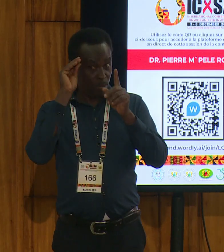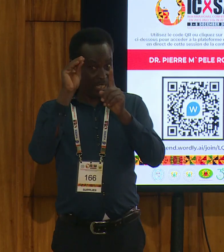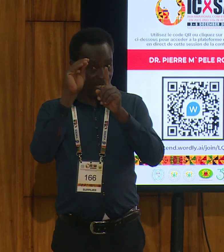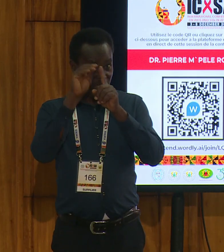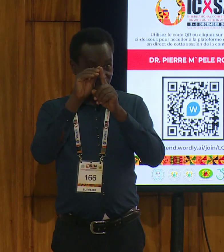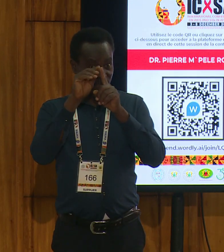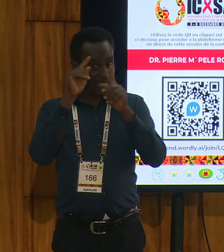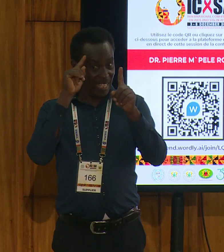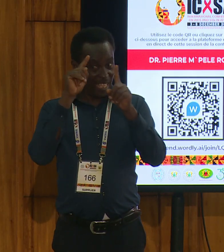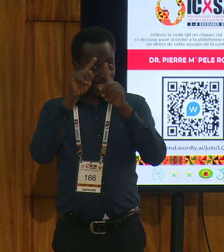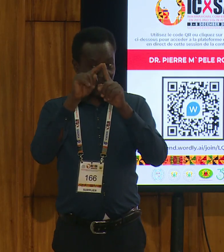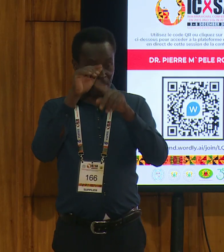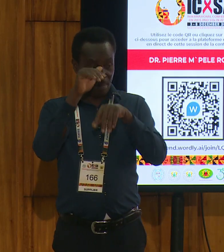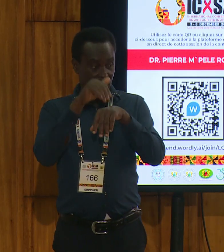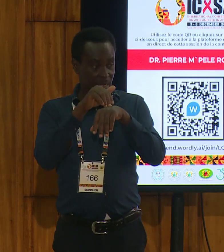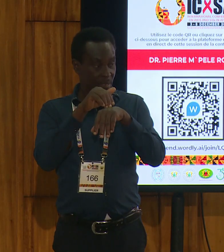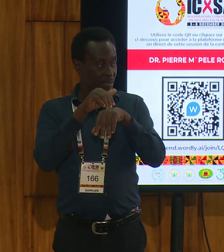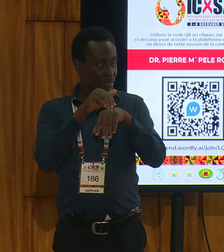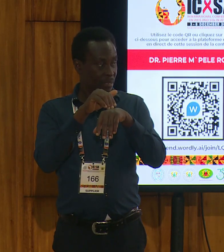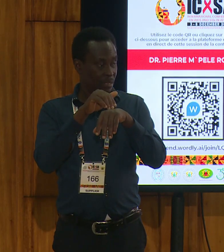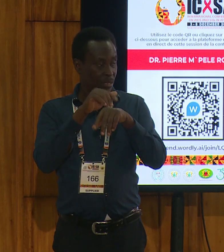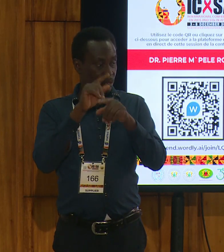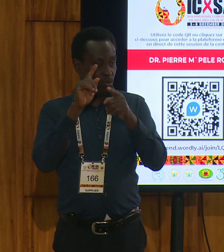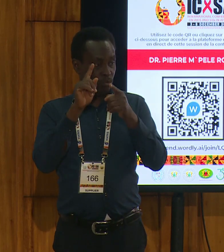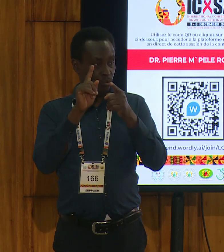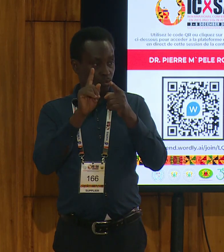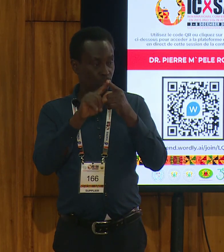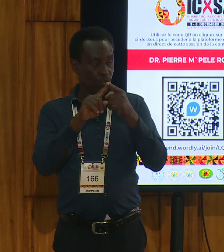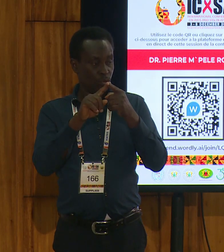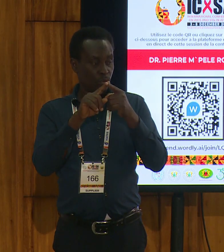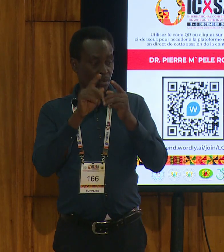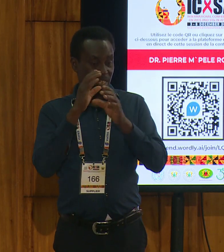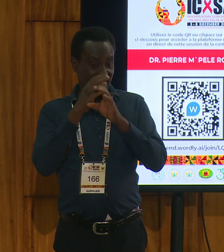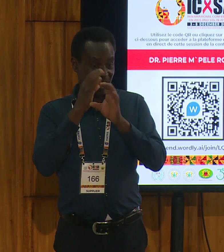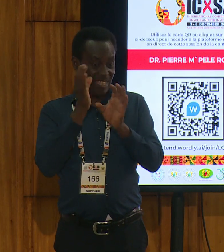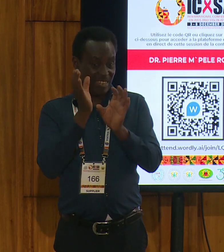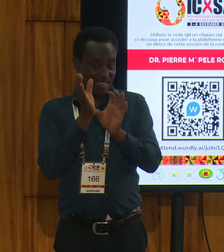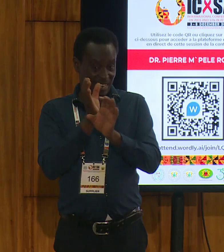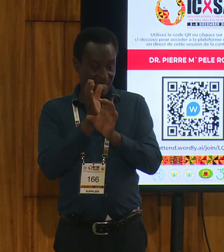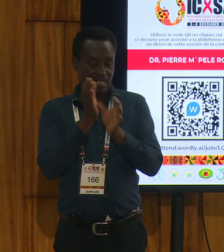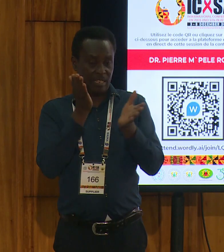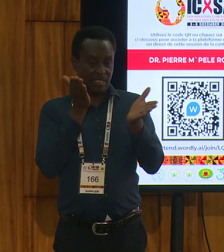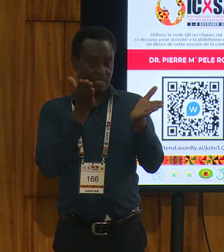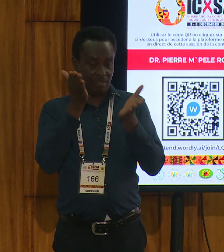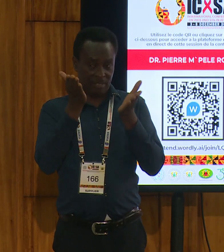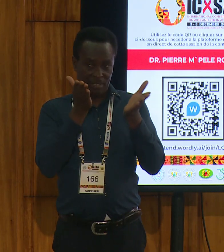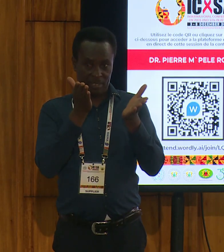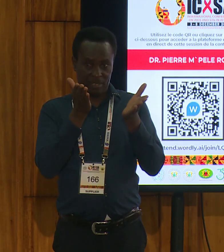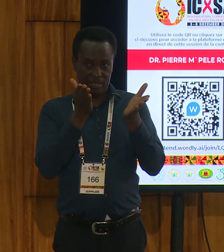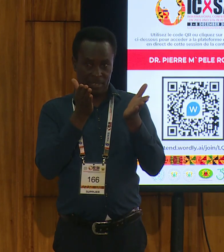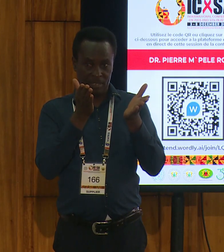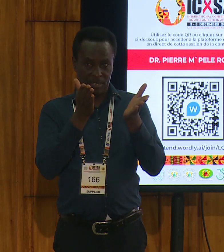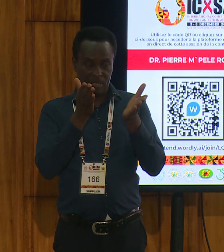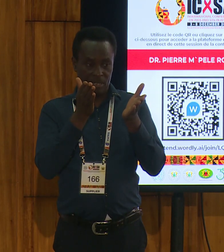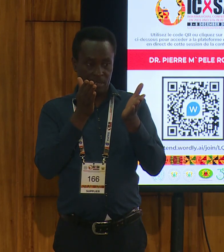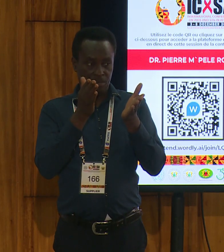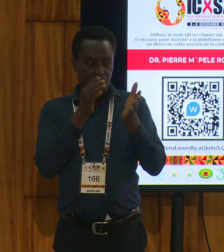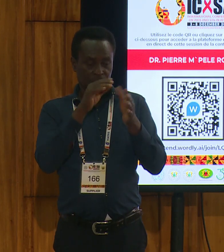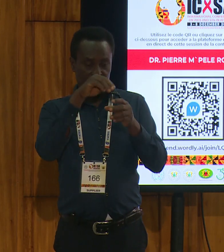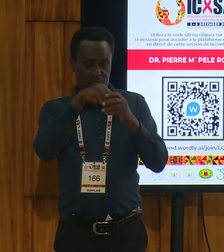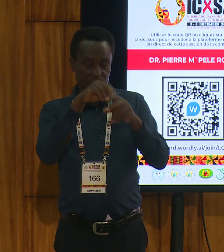l'objectif général visait de générer les données de qualité de services liés au VIH